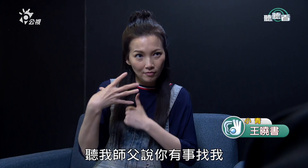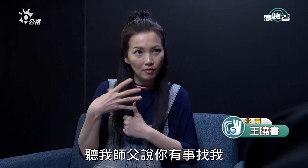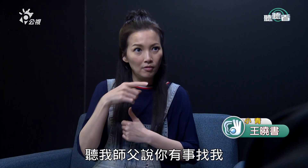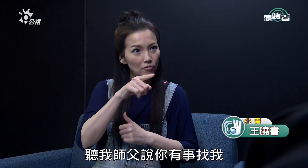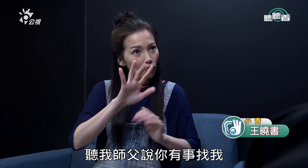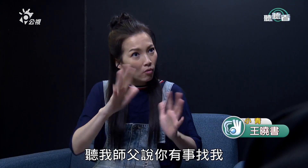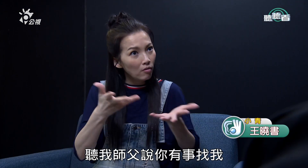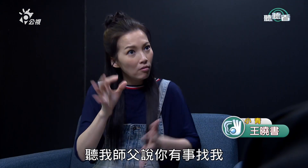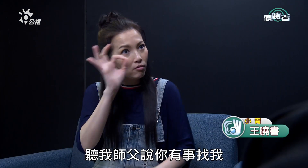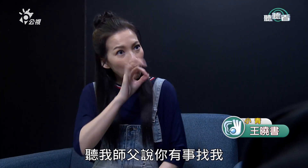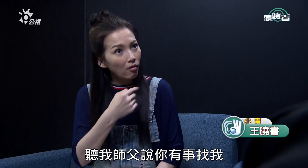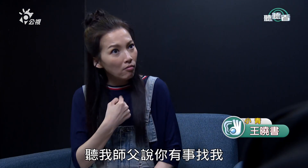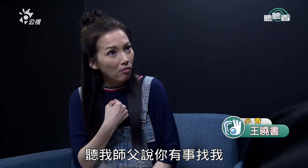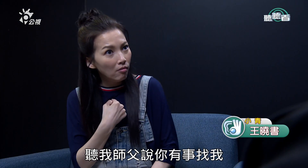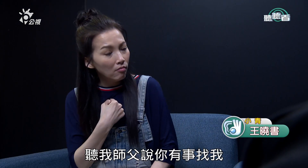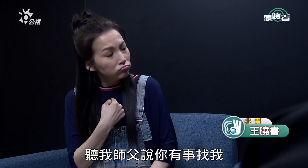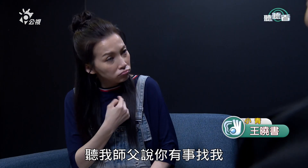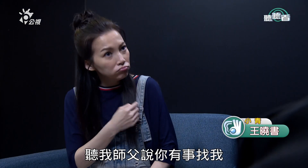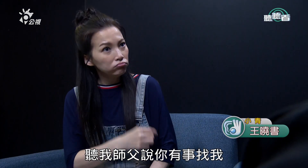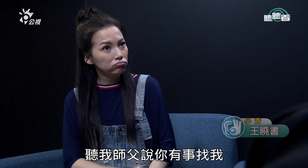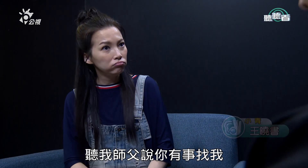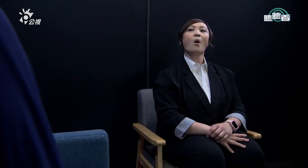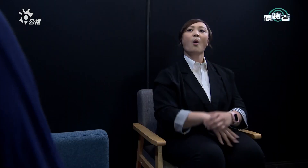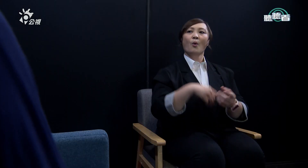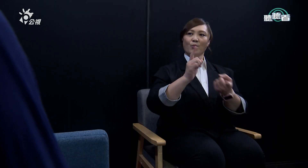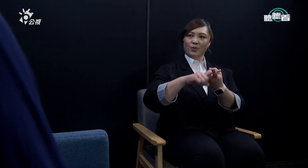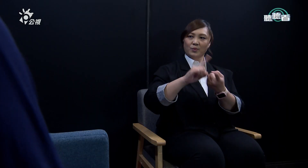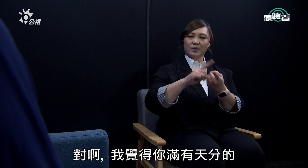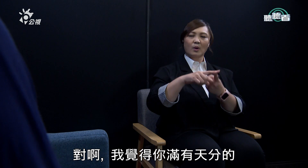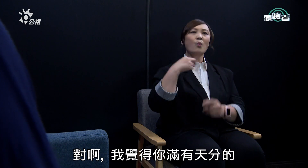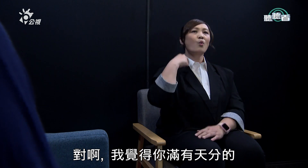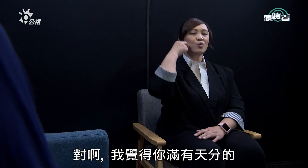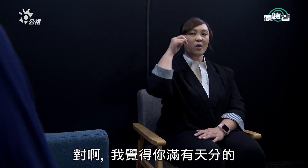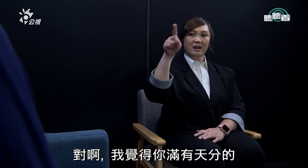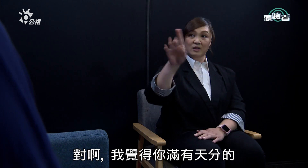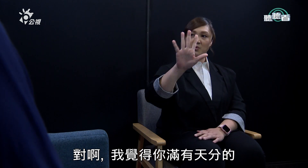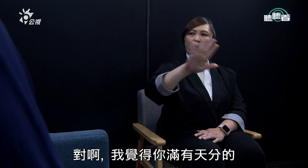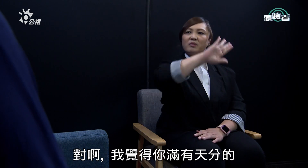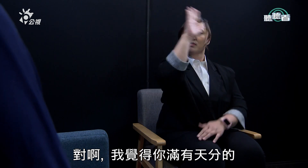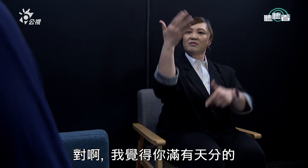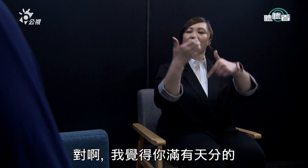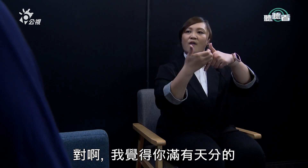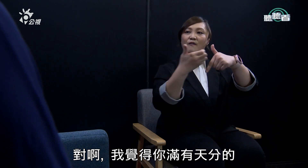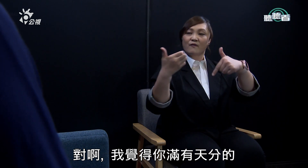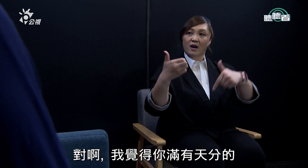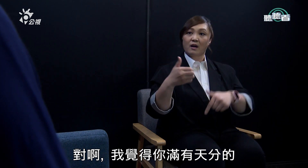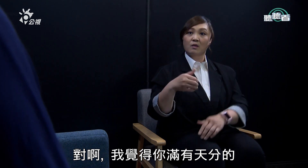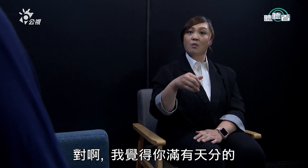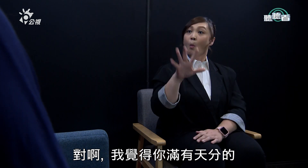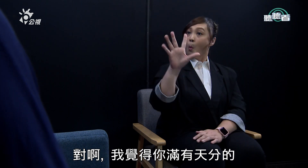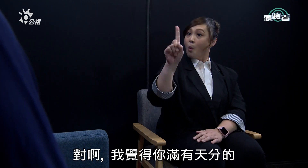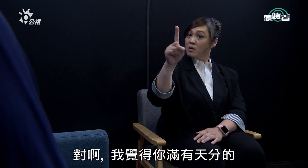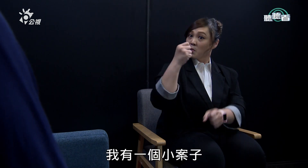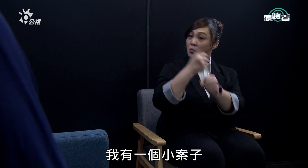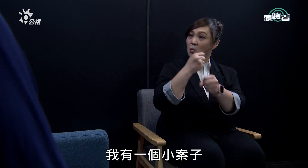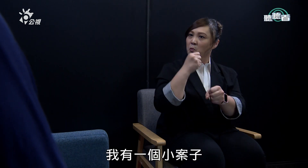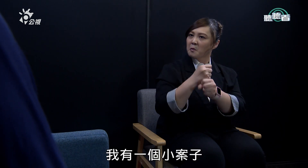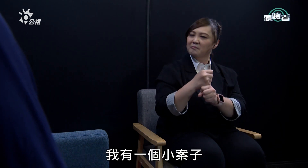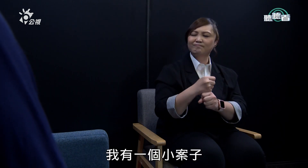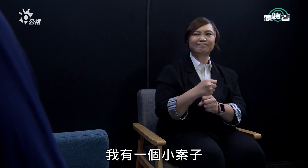听我师父说你有事找我。 对啊，我觉得你蛮有天分的，我有一个小案